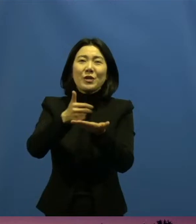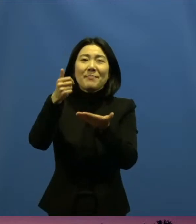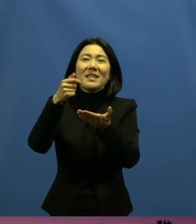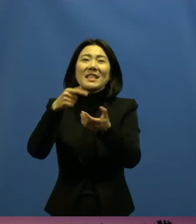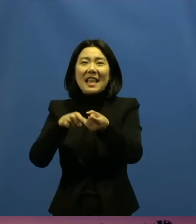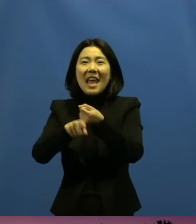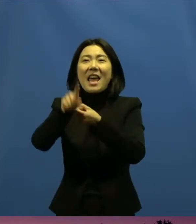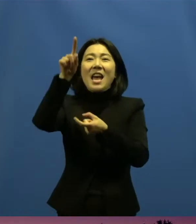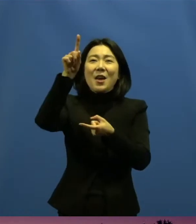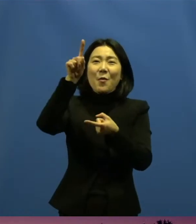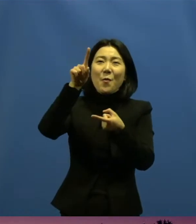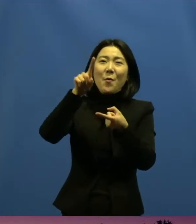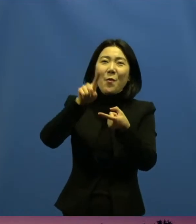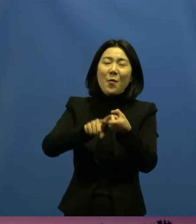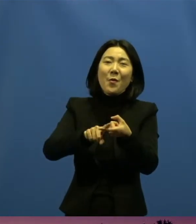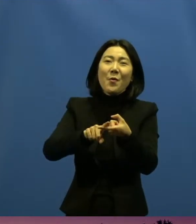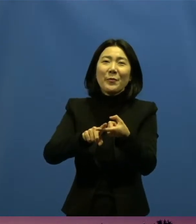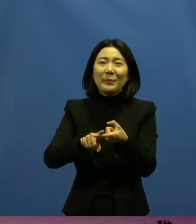주님 뜻대로